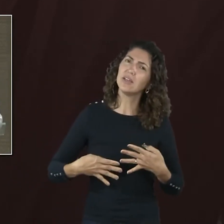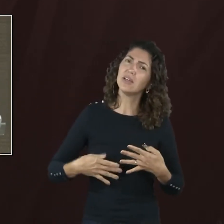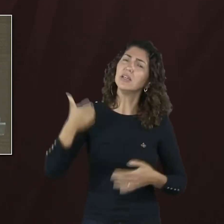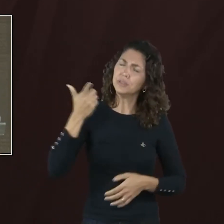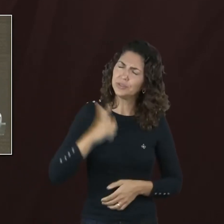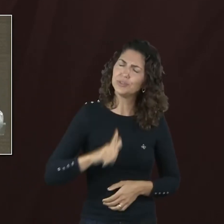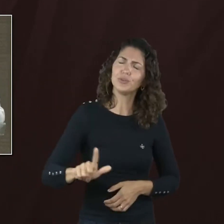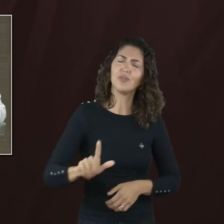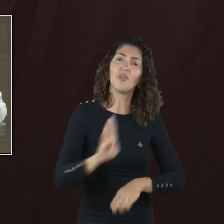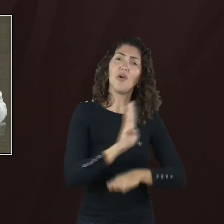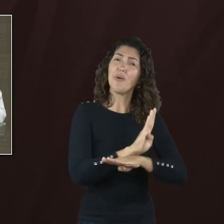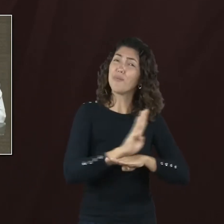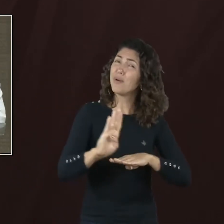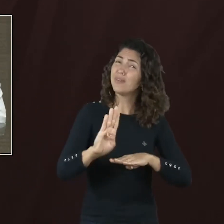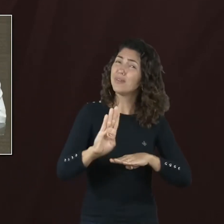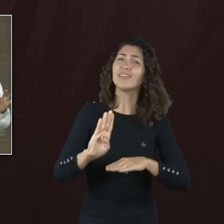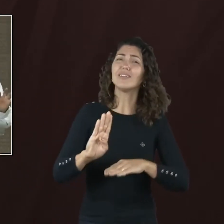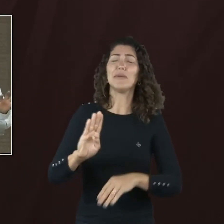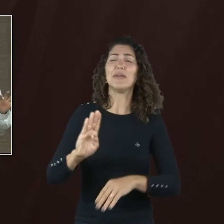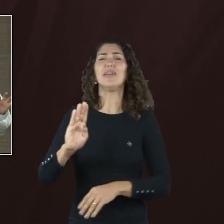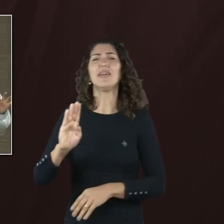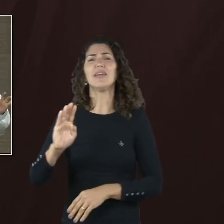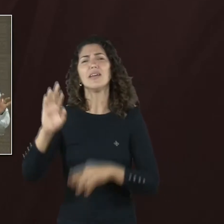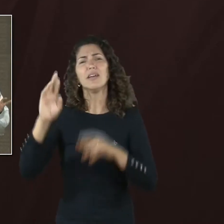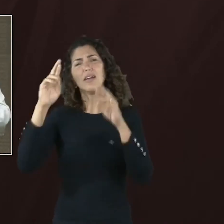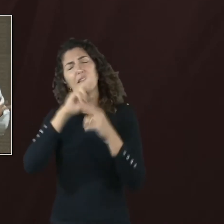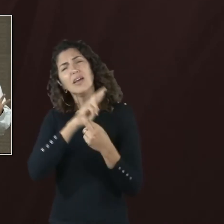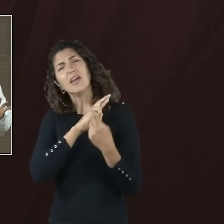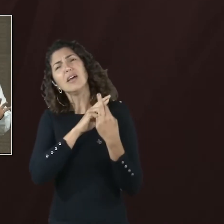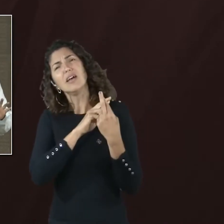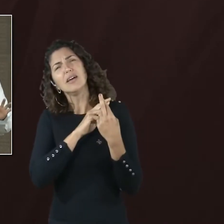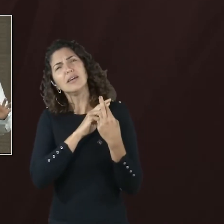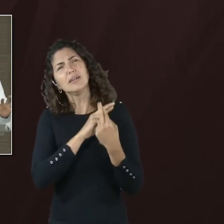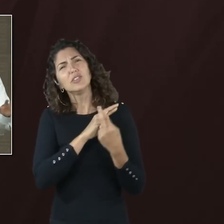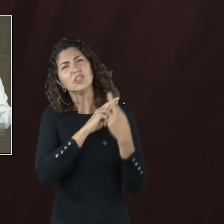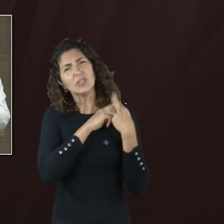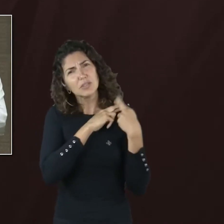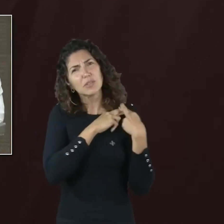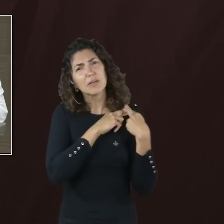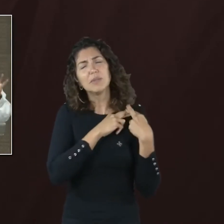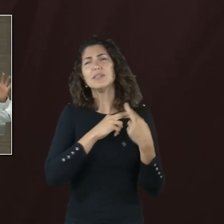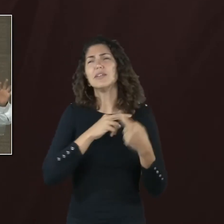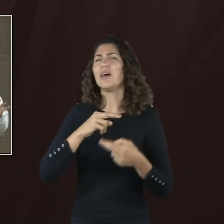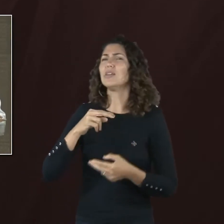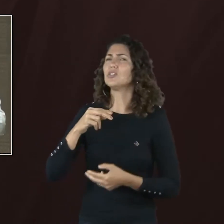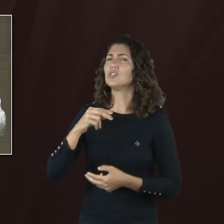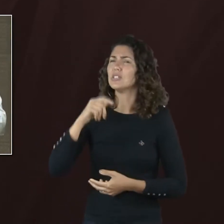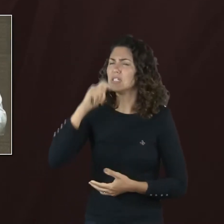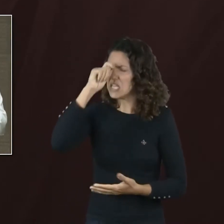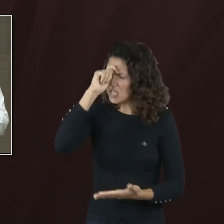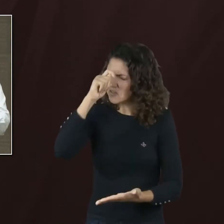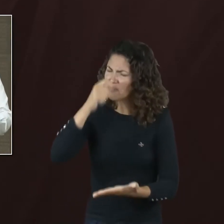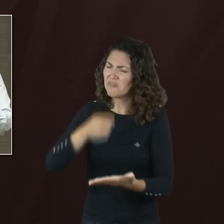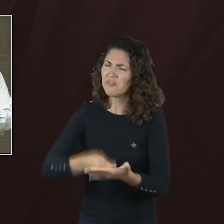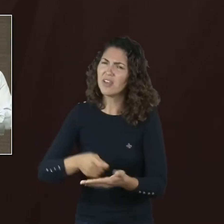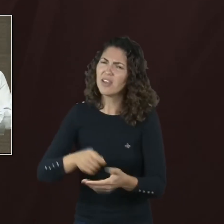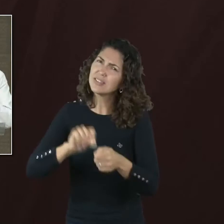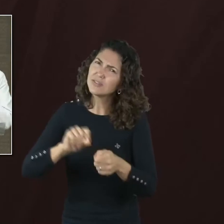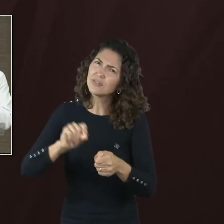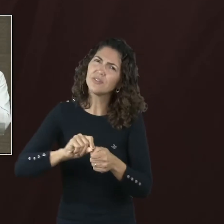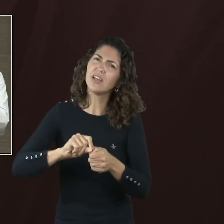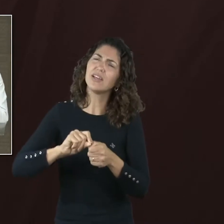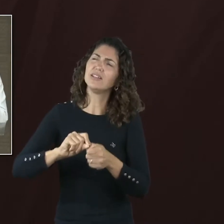isso. Barnabé respeitou a determinação do Espírito, a ordem do Espírito, porque Barnabé